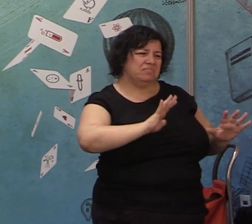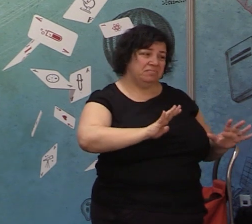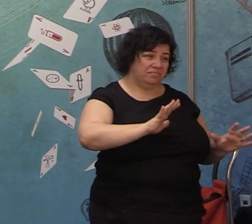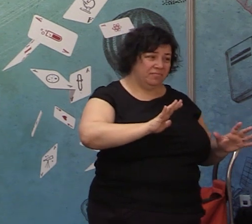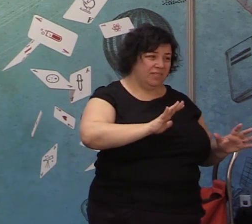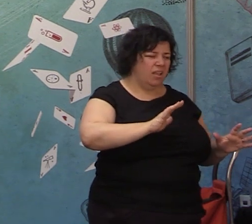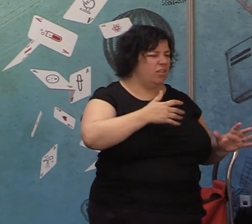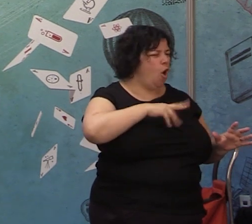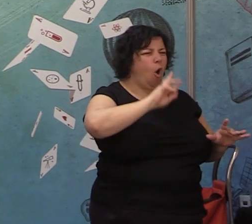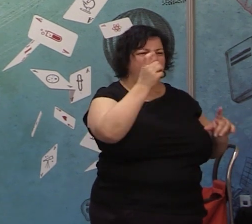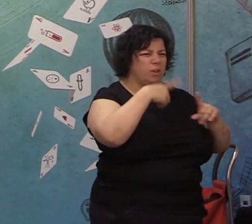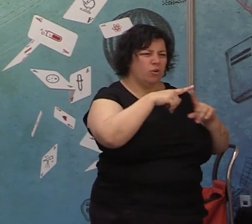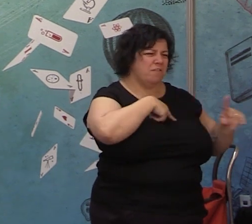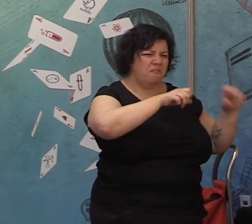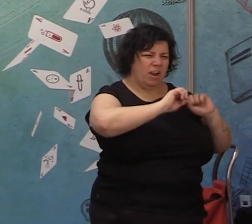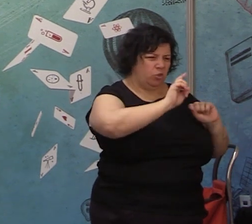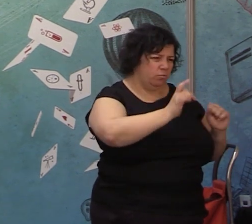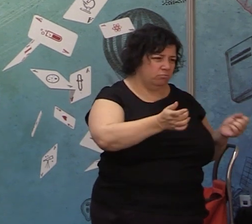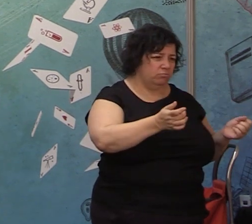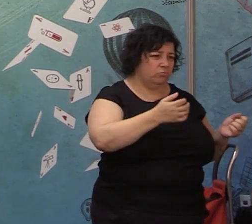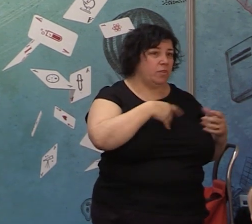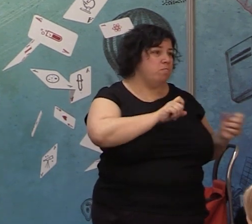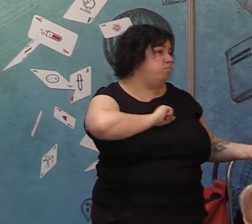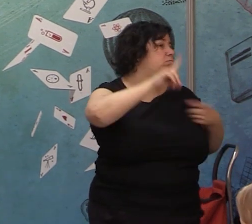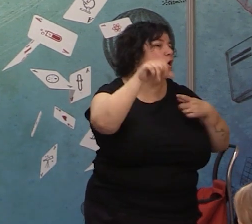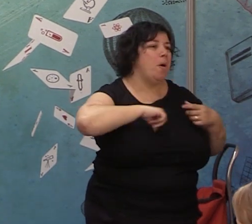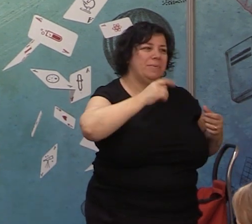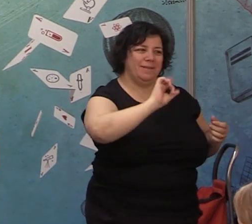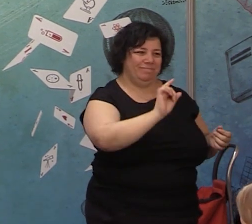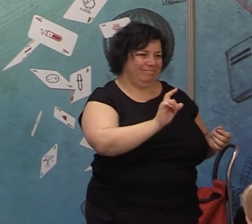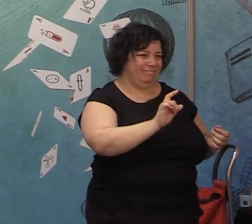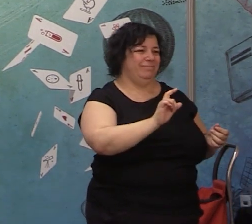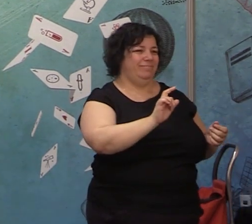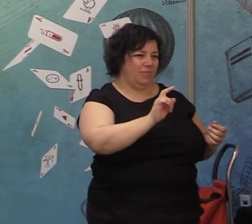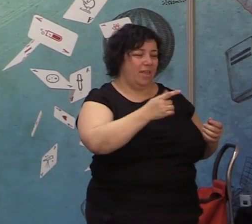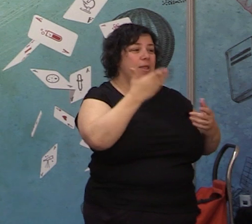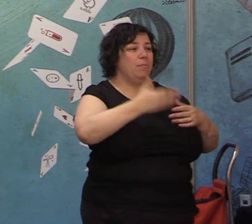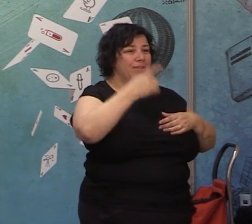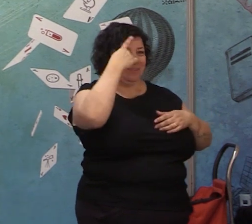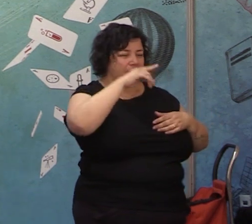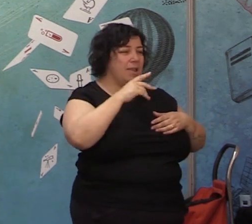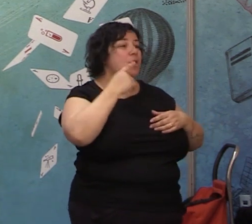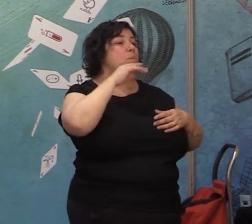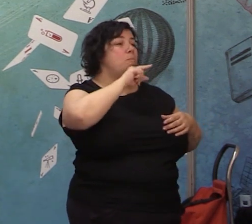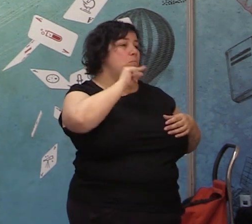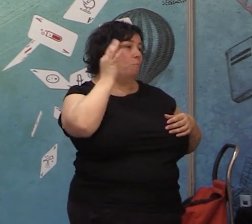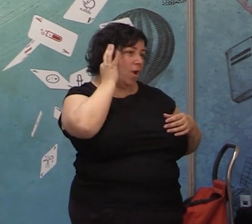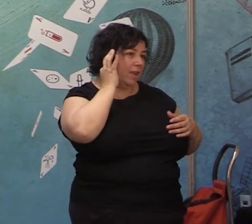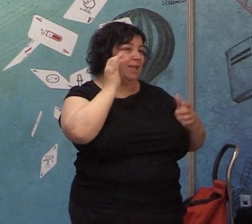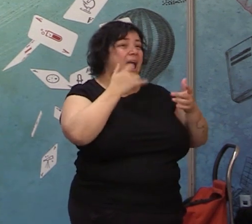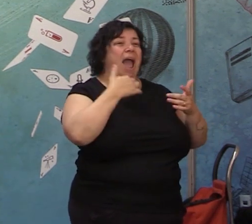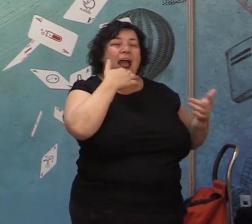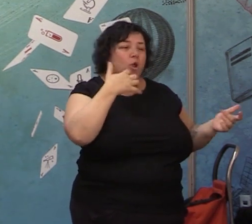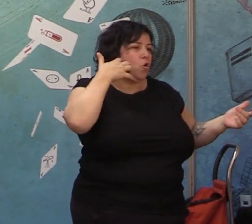pues lo achacan a otra cosa y entonces no se alertan tanto. Entonces es muy importante saber esto en las mujeres. Cualquier cosa rara